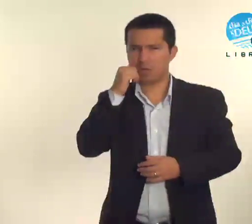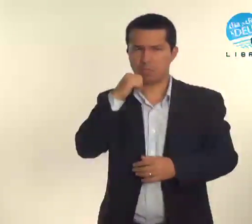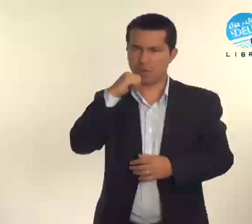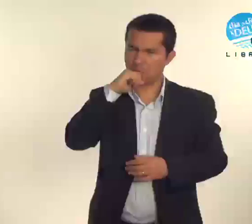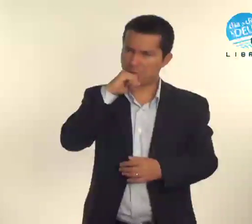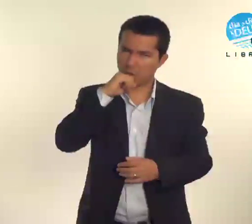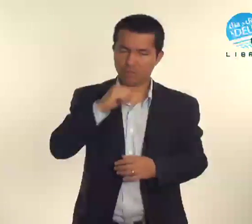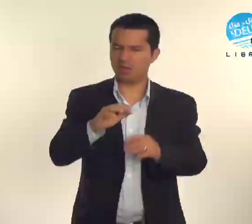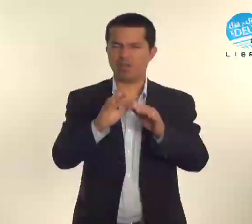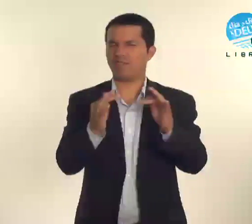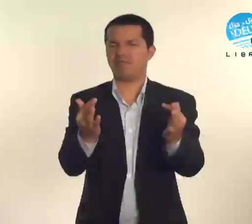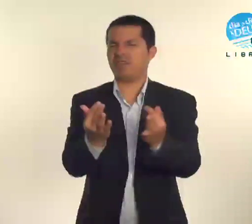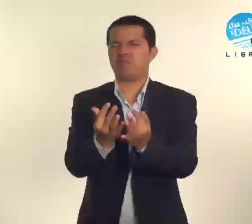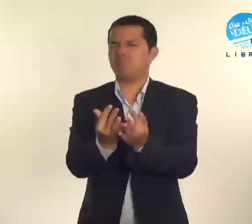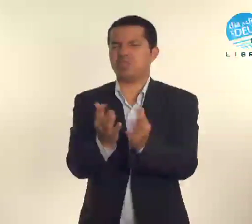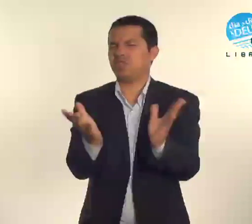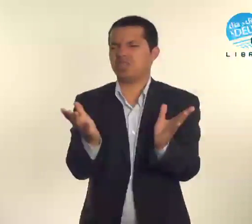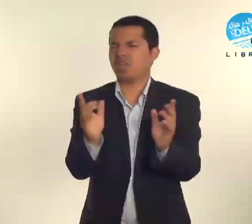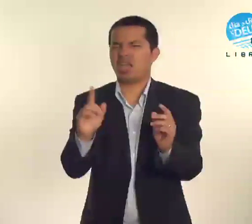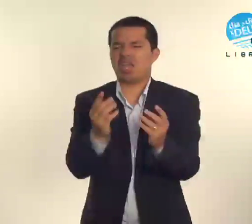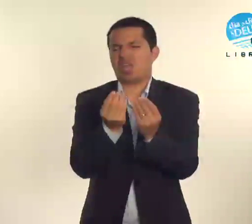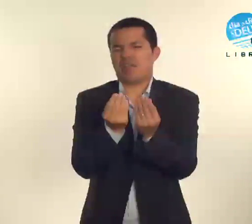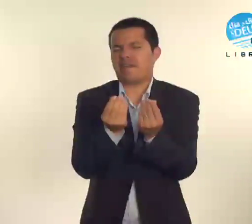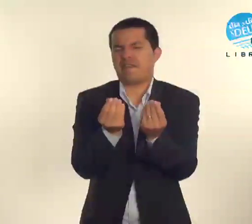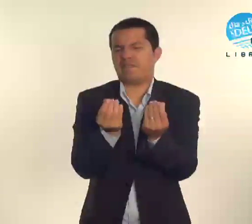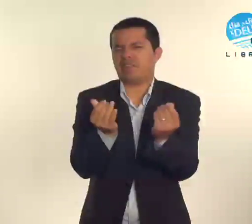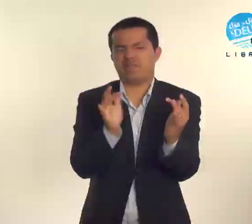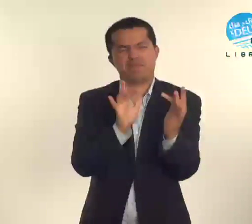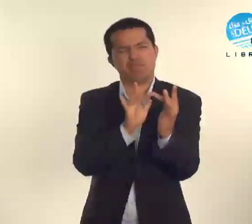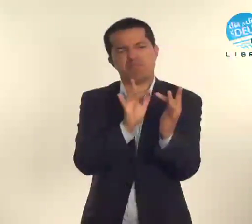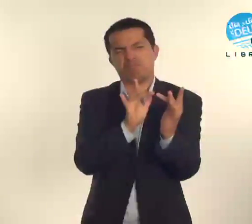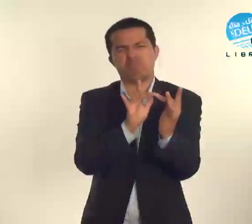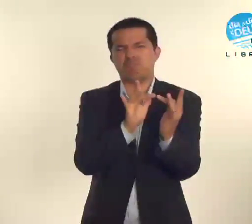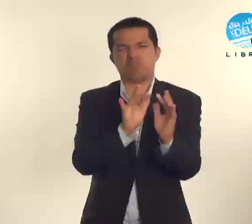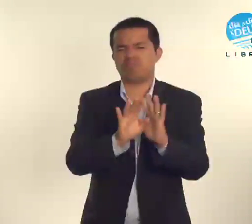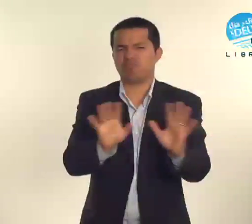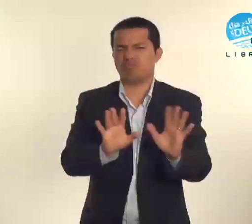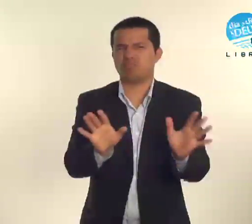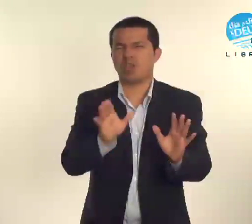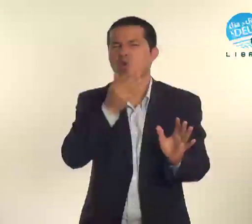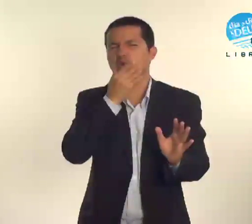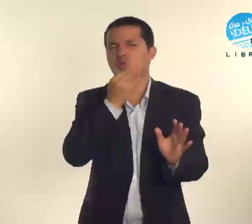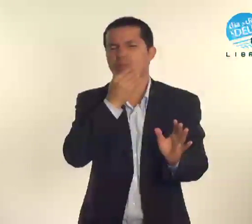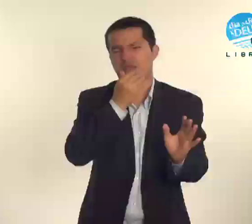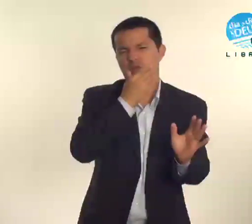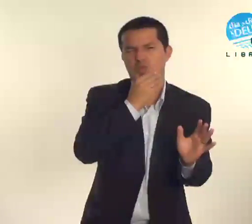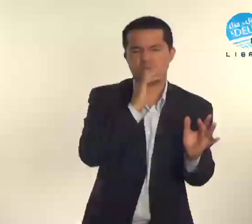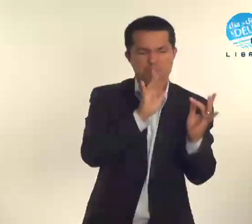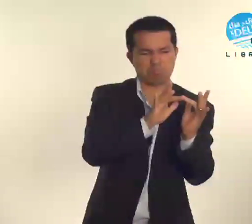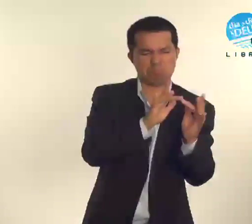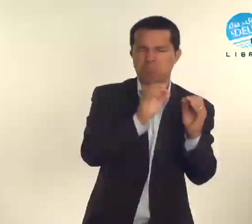filhos. Família é qualquer relação de afeto. E acabou. aí